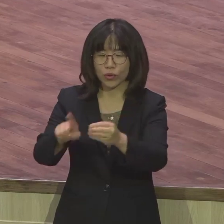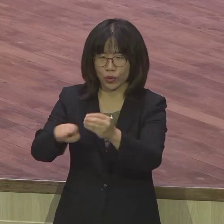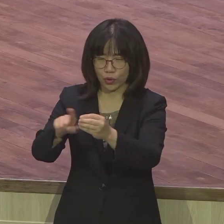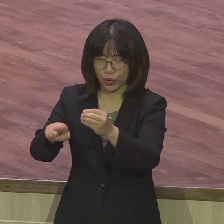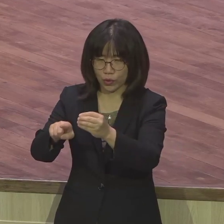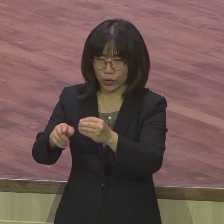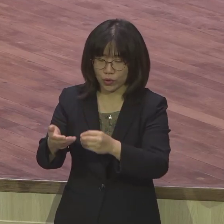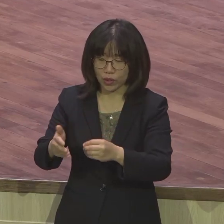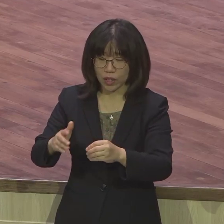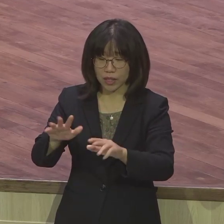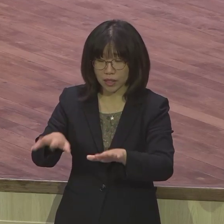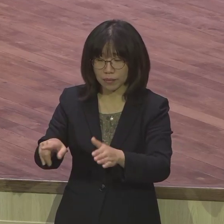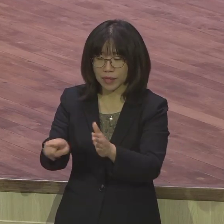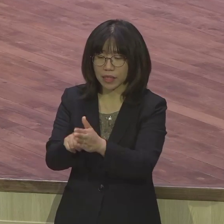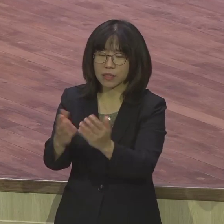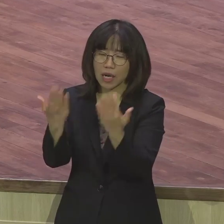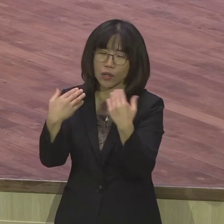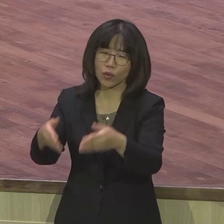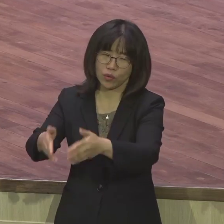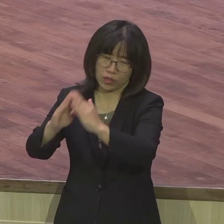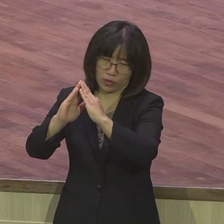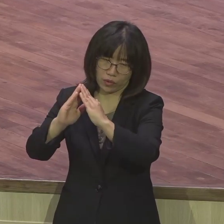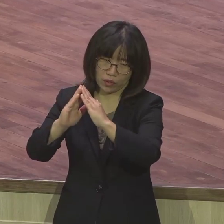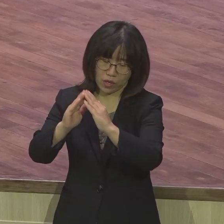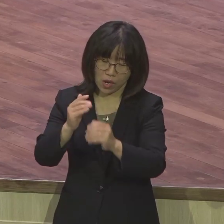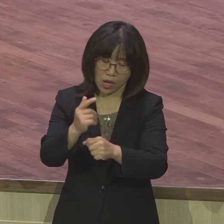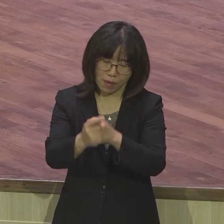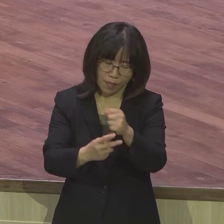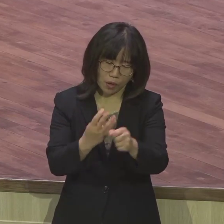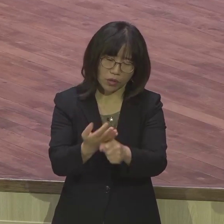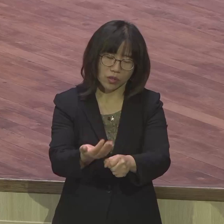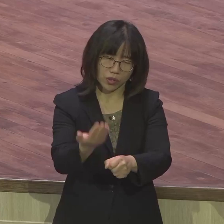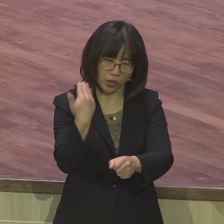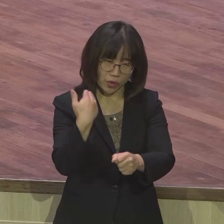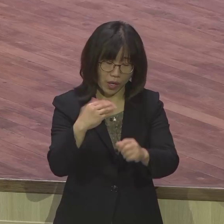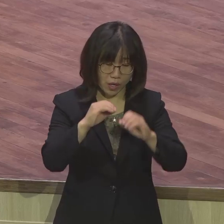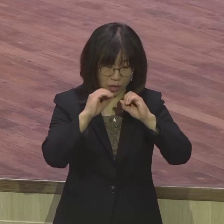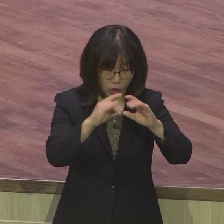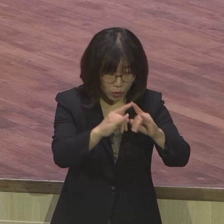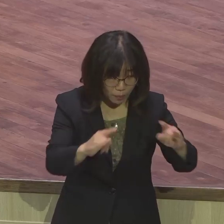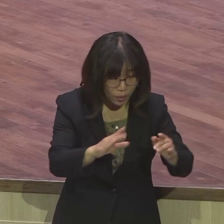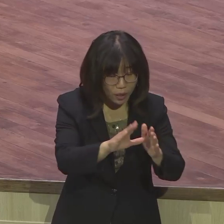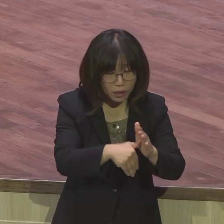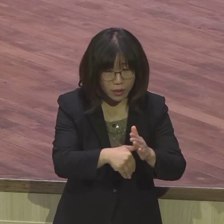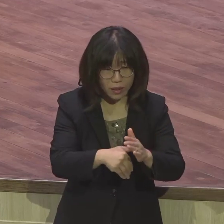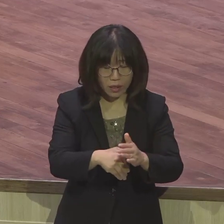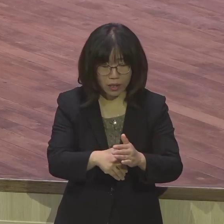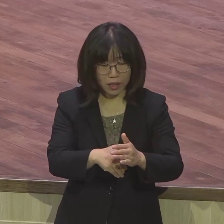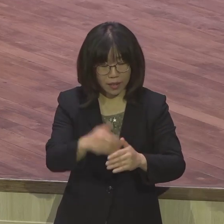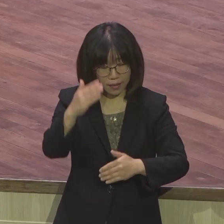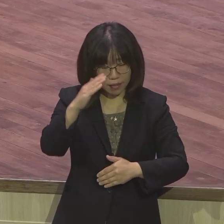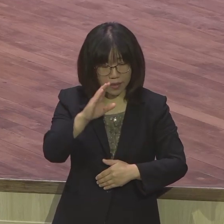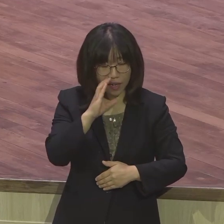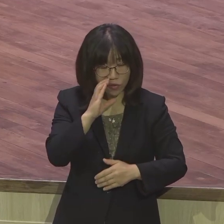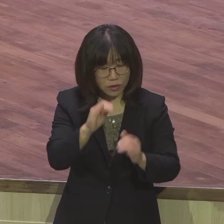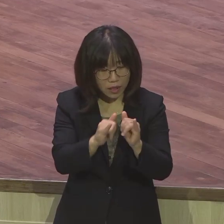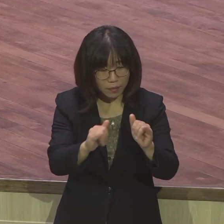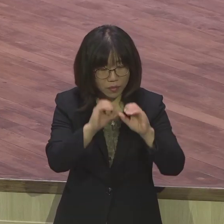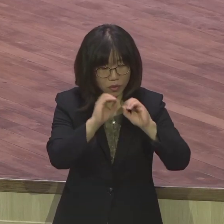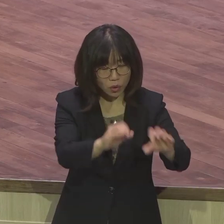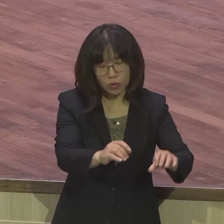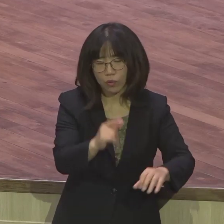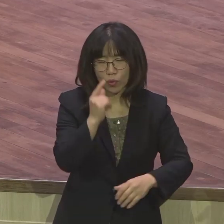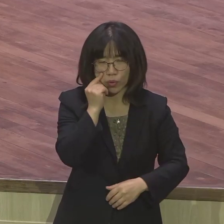그 몇 년 전 갈 때는요, 태국 분들이 캠프를 못했어요. 우리 한국 분들이 다 해줬어요. 태국은 태국 사람이 전도원, 당신